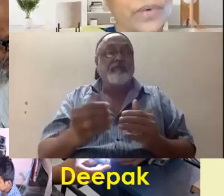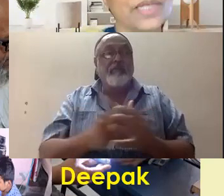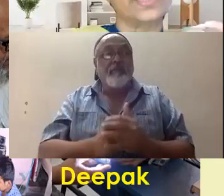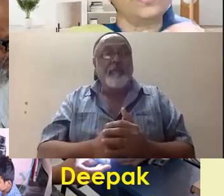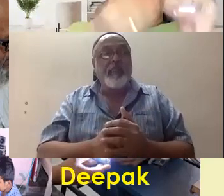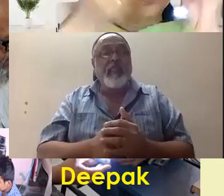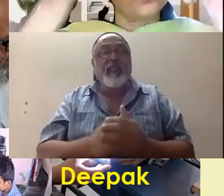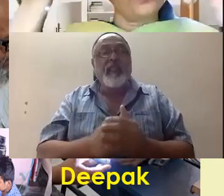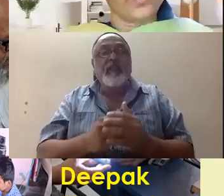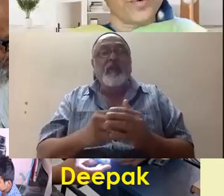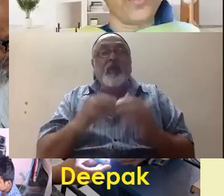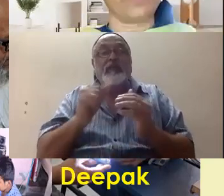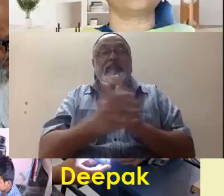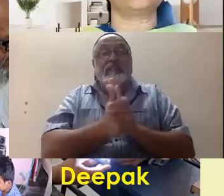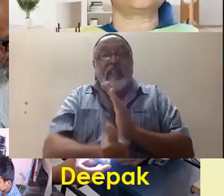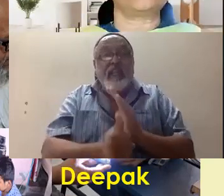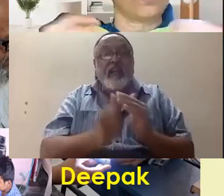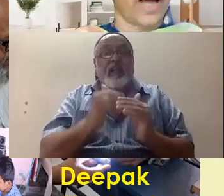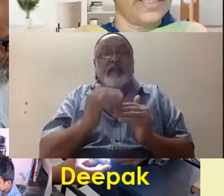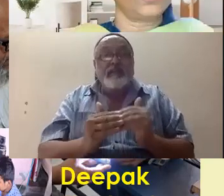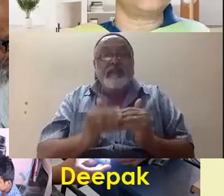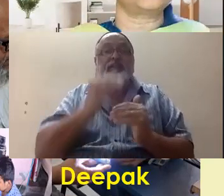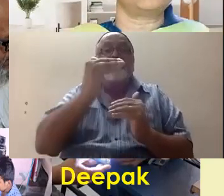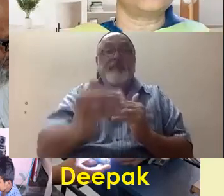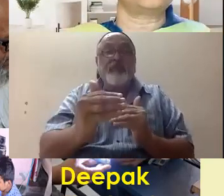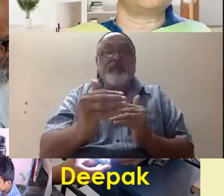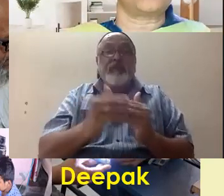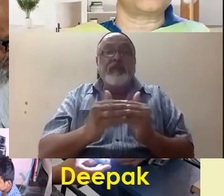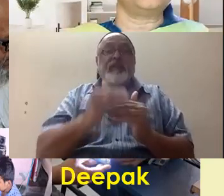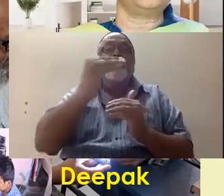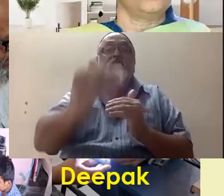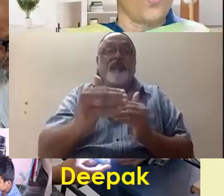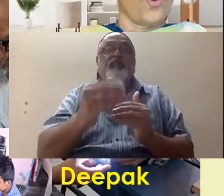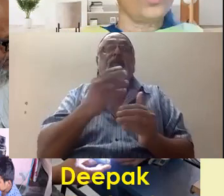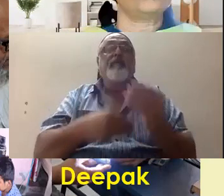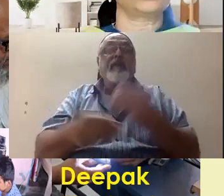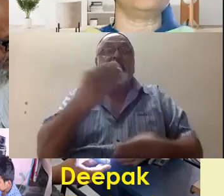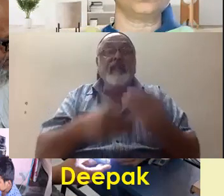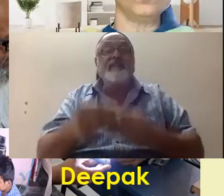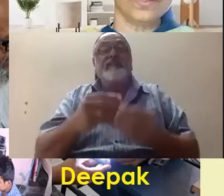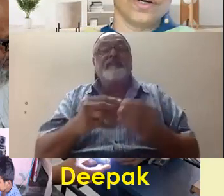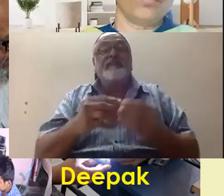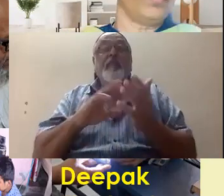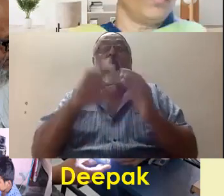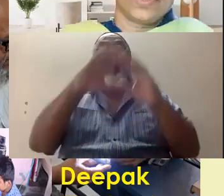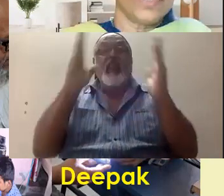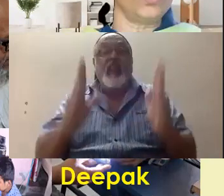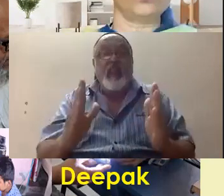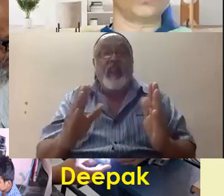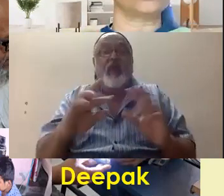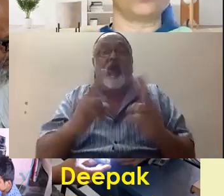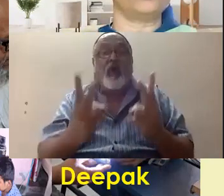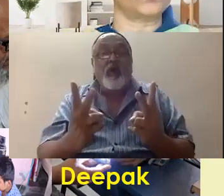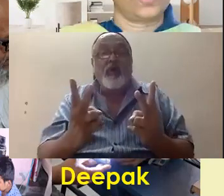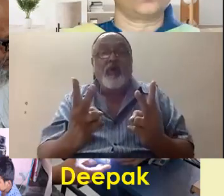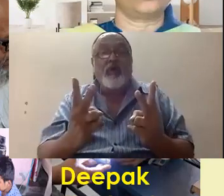फ्रॉम वन स्किल टू फ्लावरिंग इन टू आइदर एन एंटरप्रेन्योरियल मॉडल और टू बिकम अ गेट ऑन टू